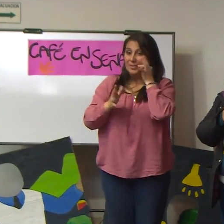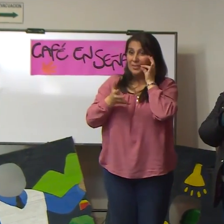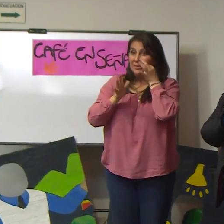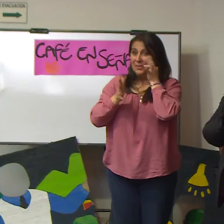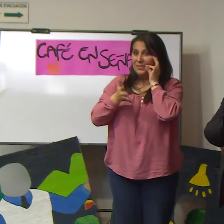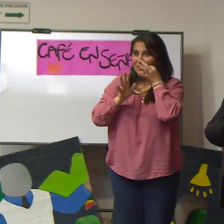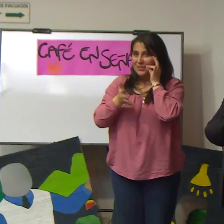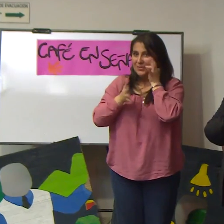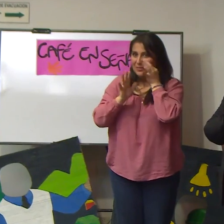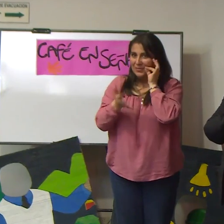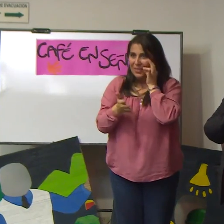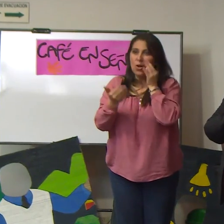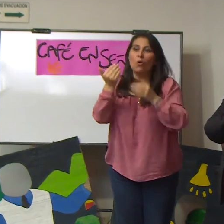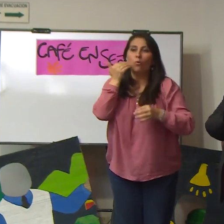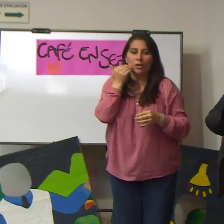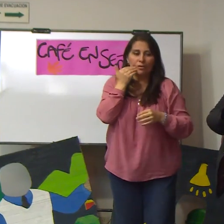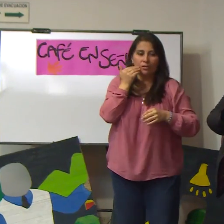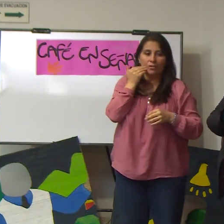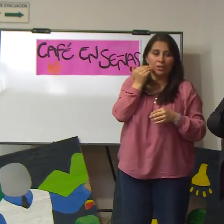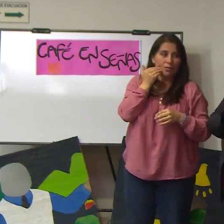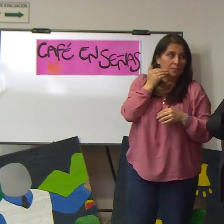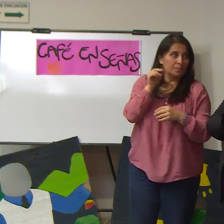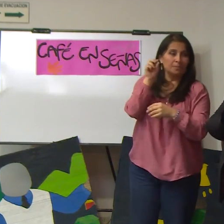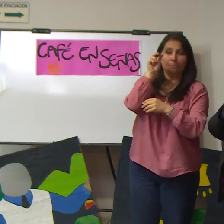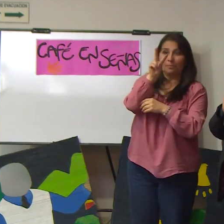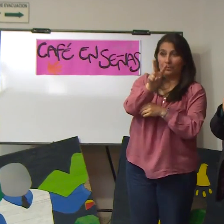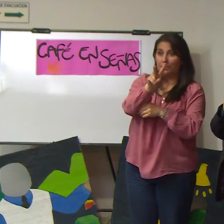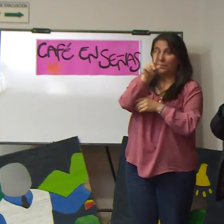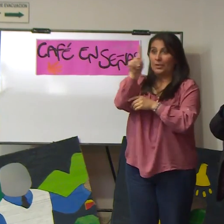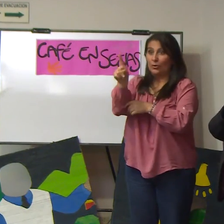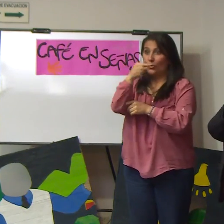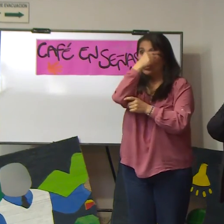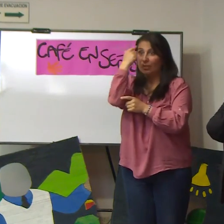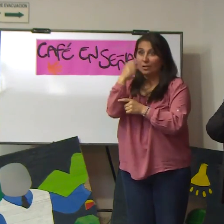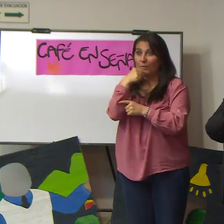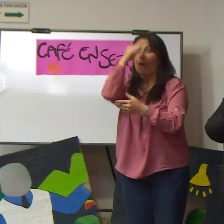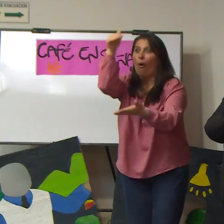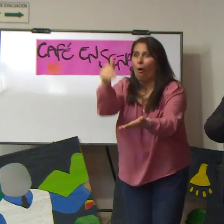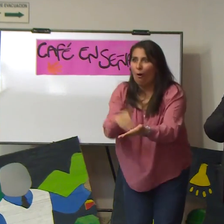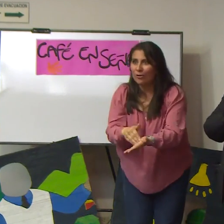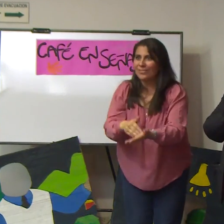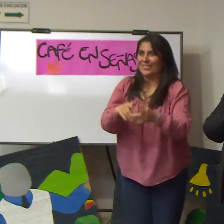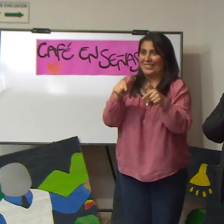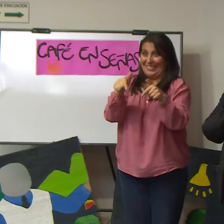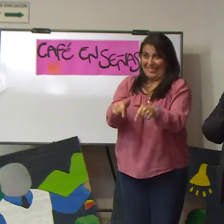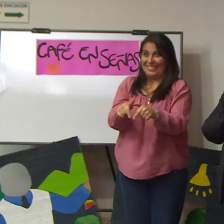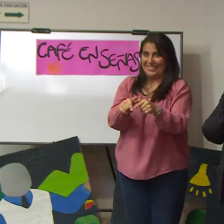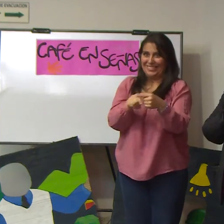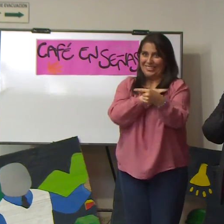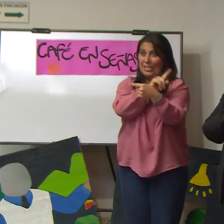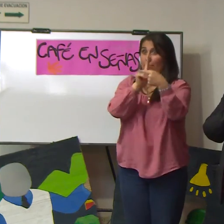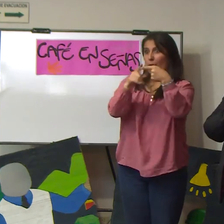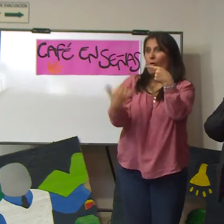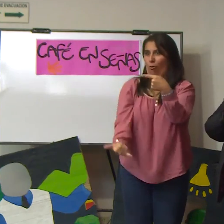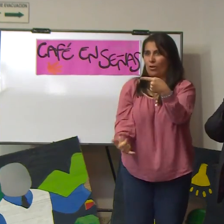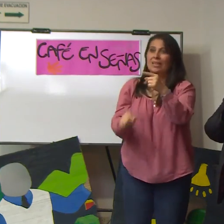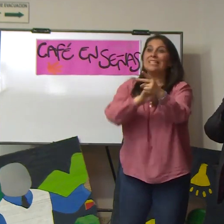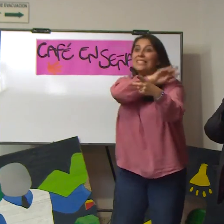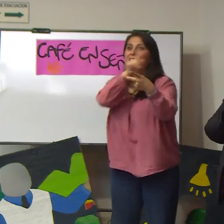septiembre. Vamos a recibir, 21 de septiembre, vamos a recibir por supuesto todas las observaciones